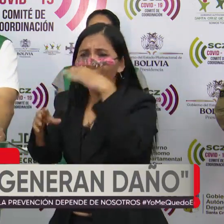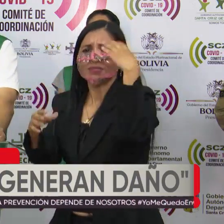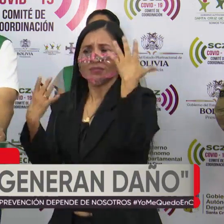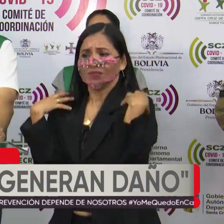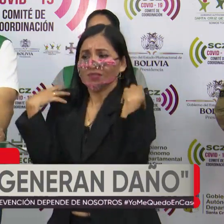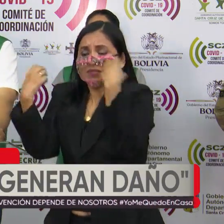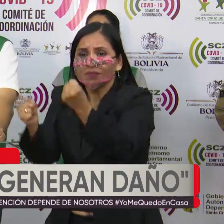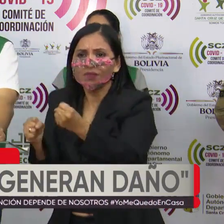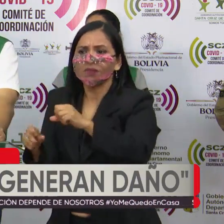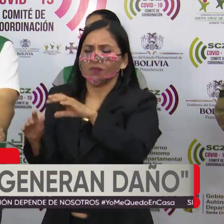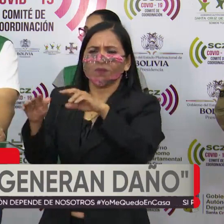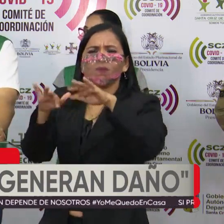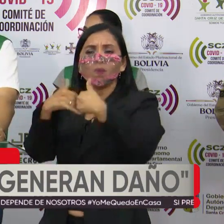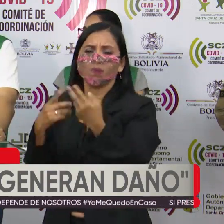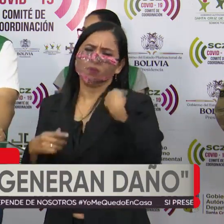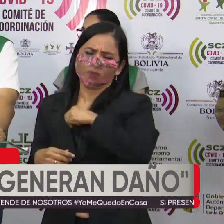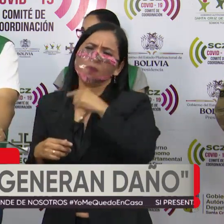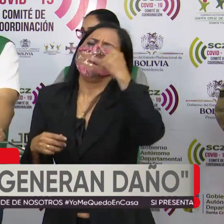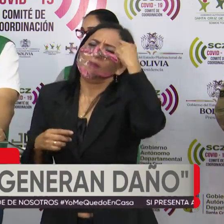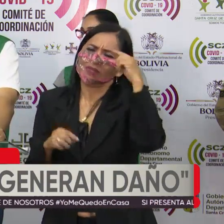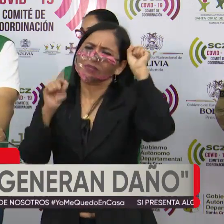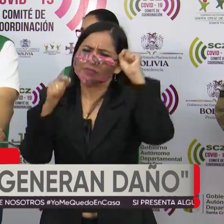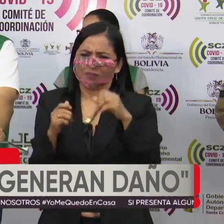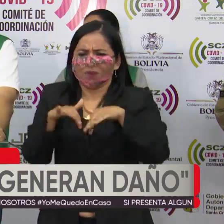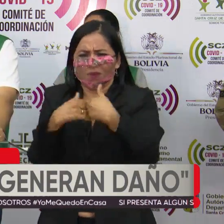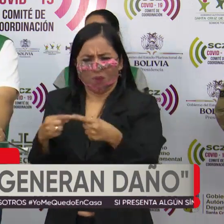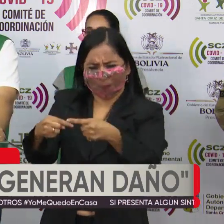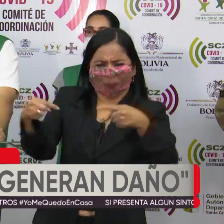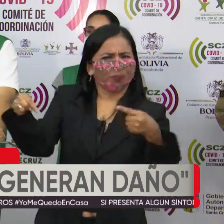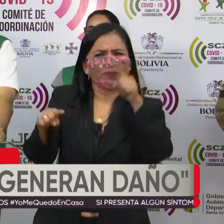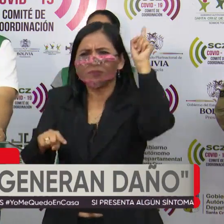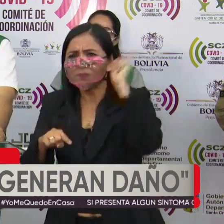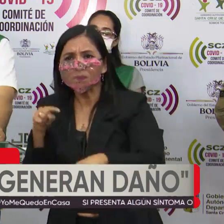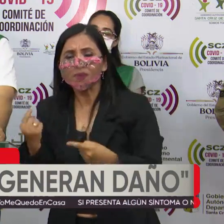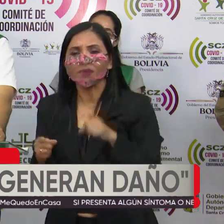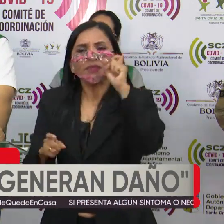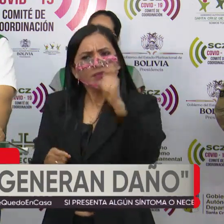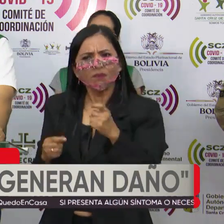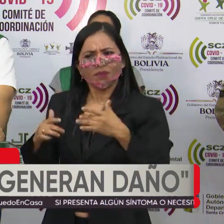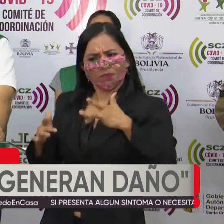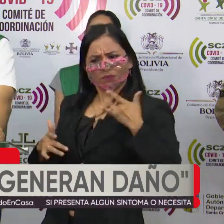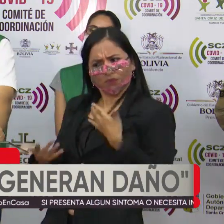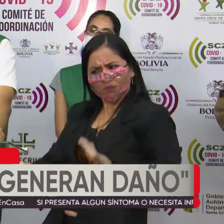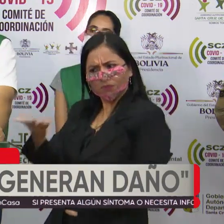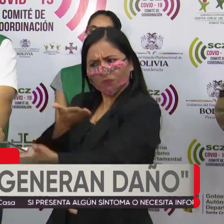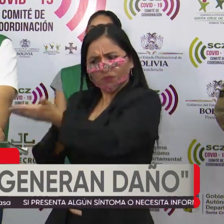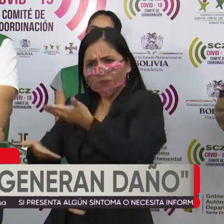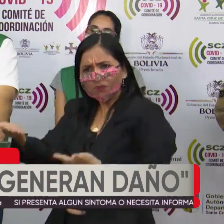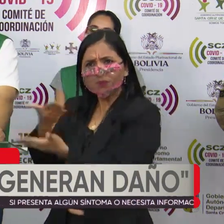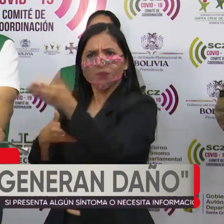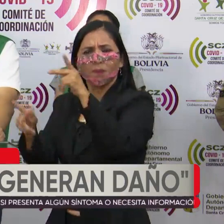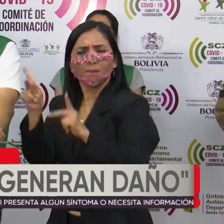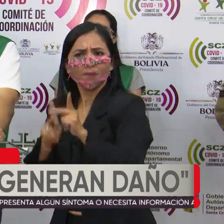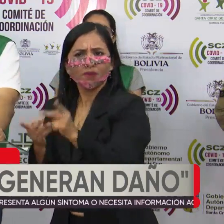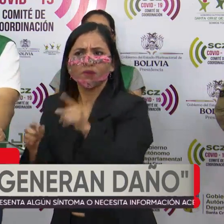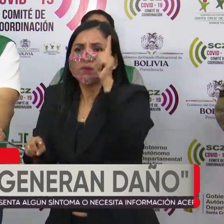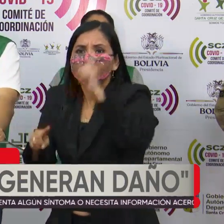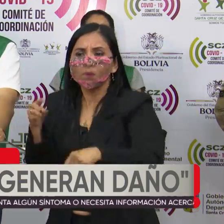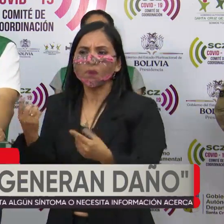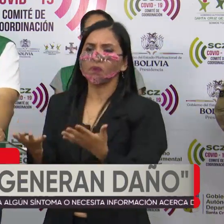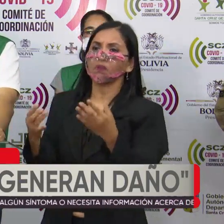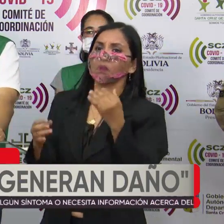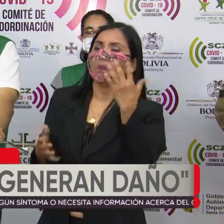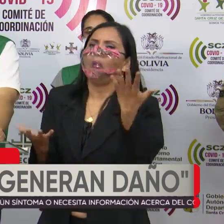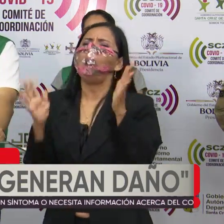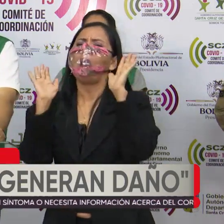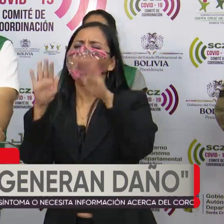otro tipo de decisiones. Consideramos que son posiciones radicales. Debemos tener empatía, la población, y no debemos subestimar al